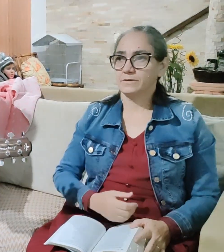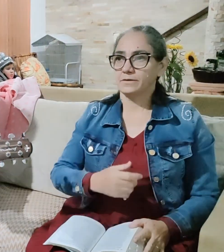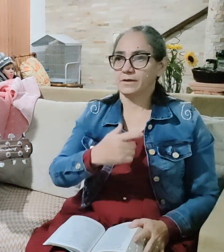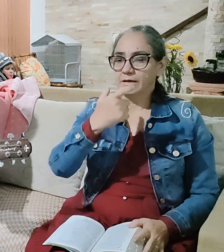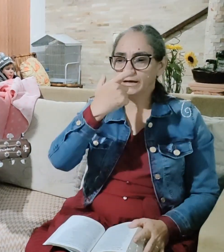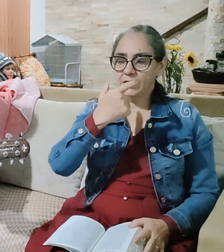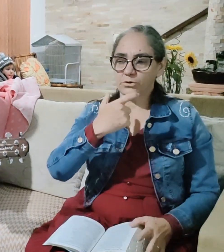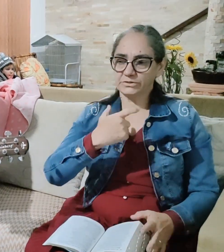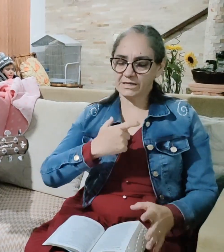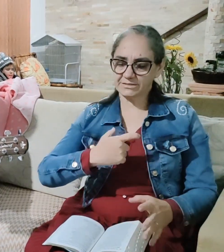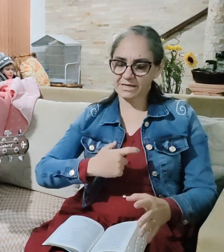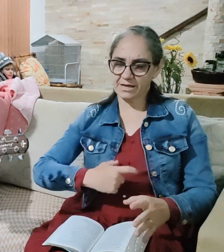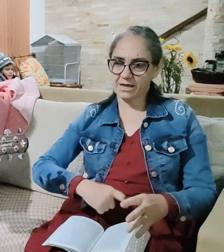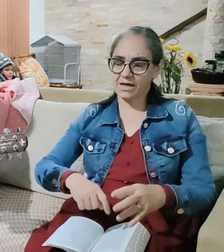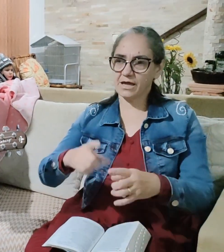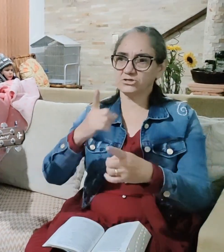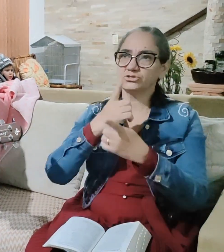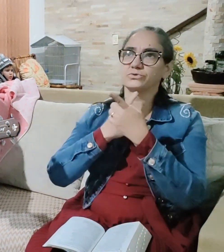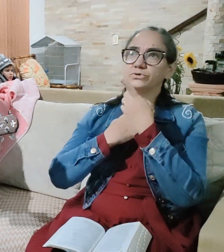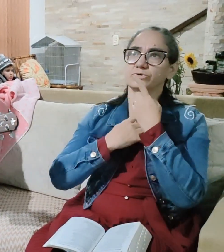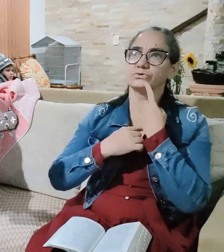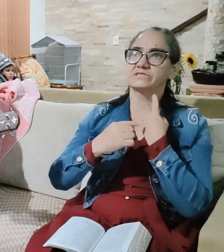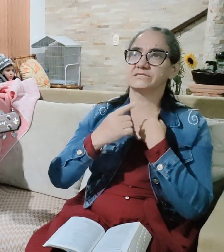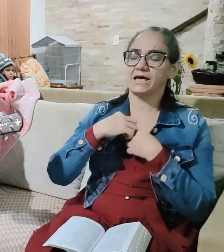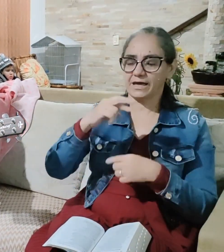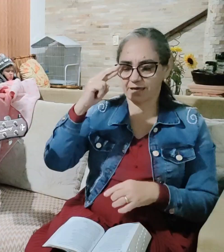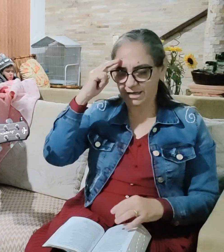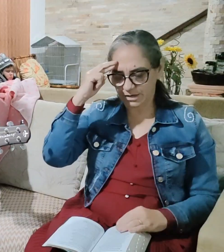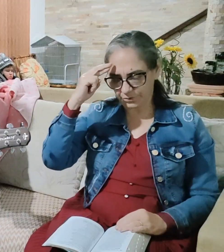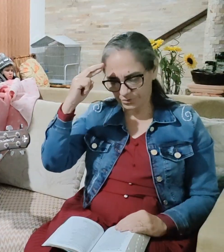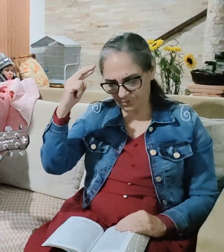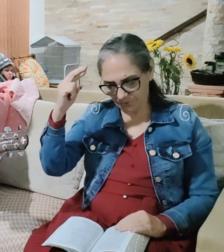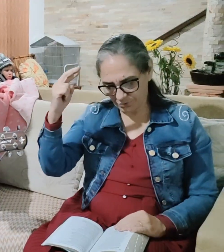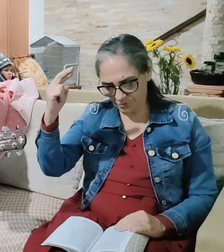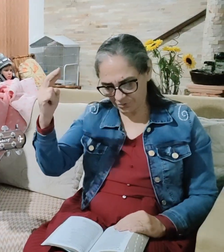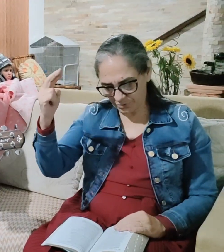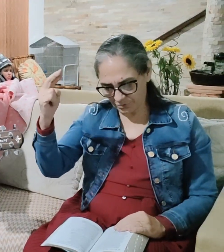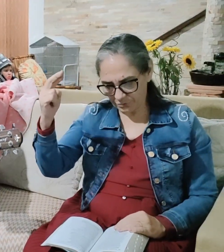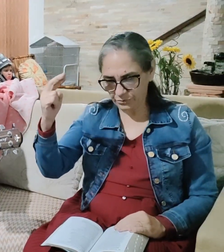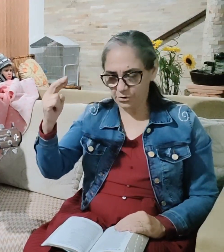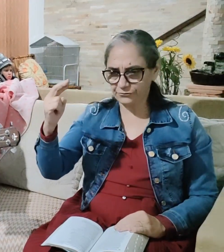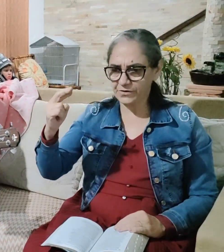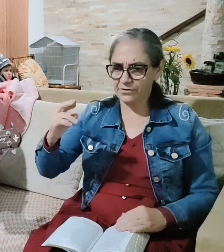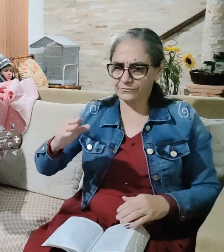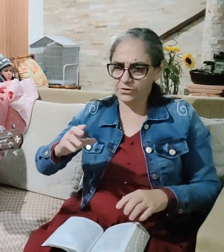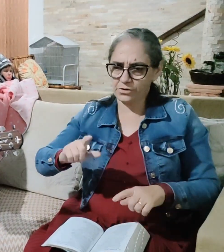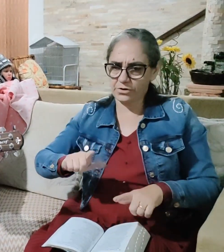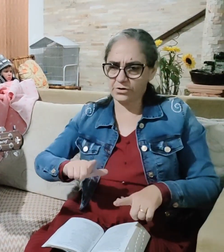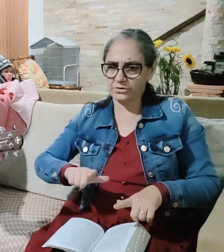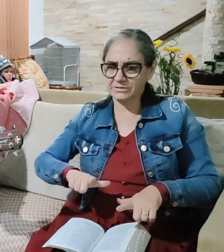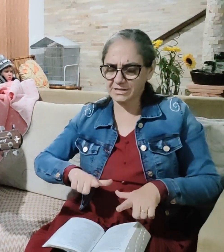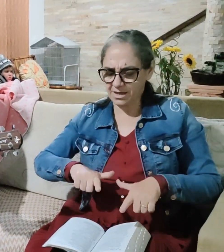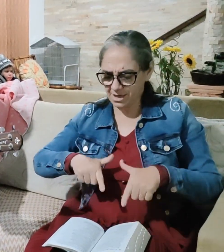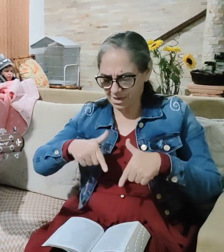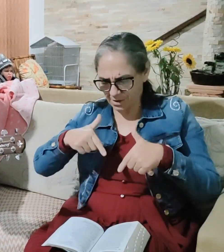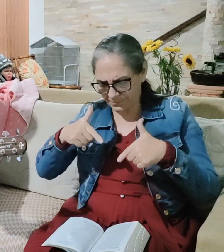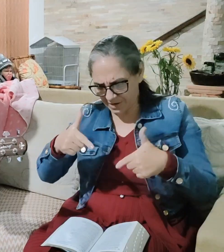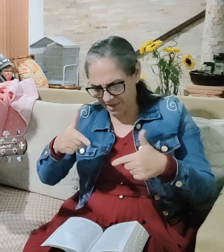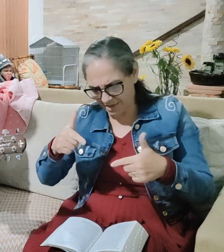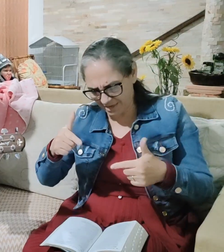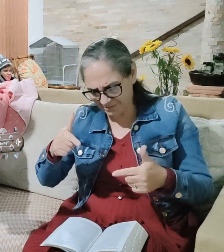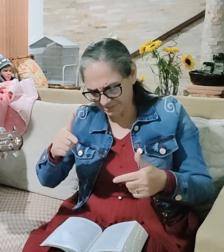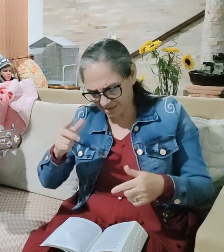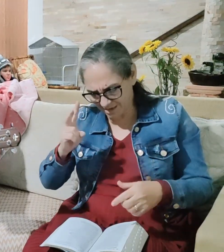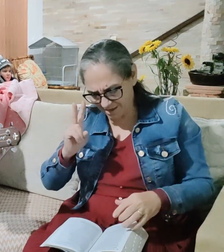Eu desejo, Senhor, com fervor sem